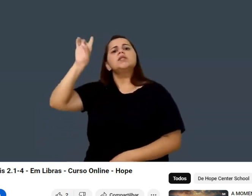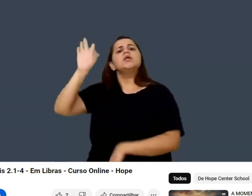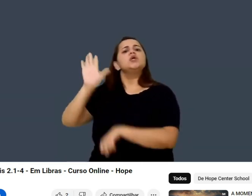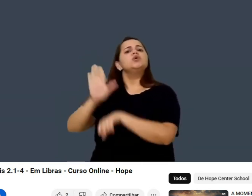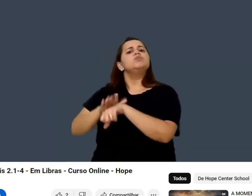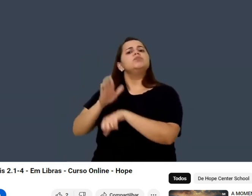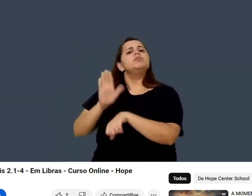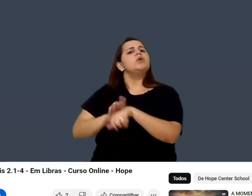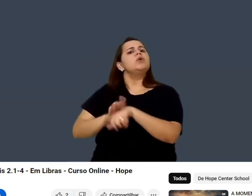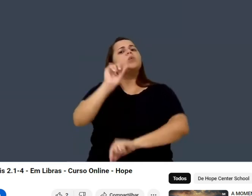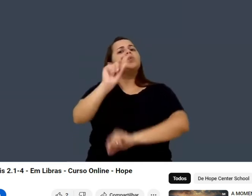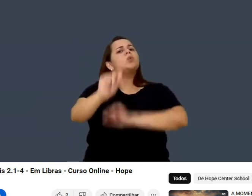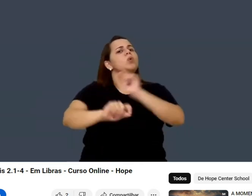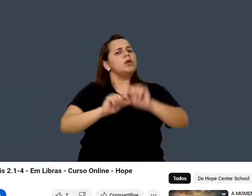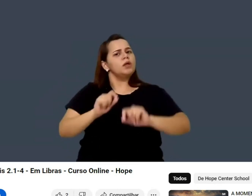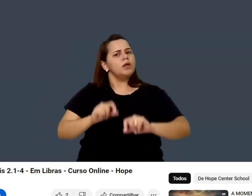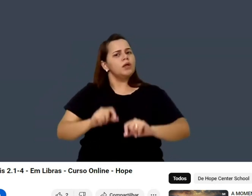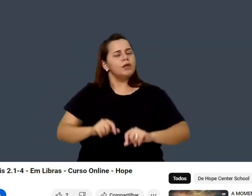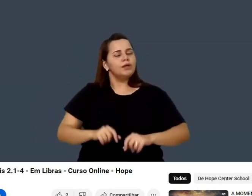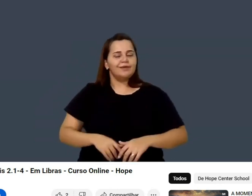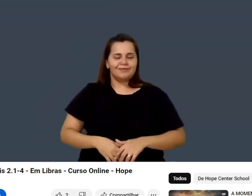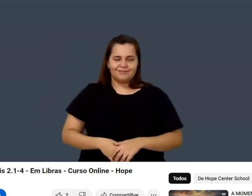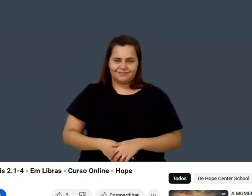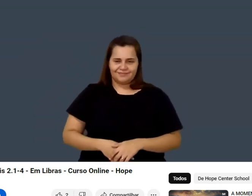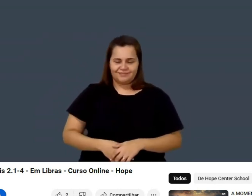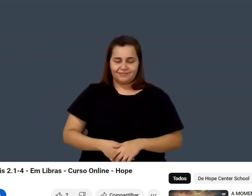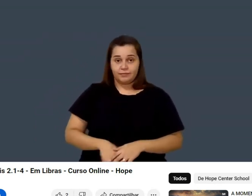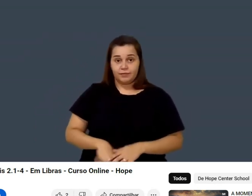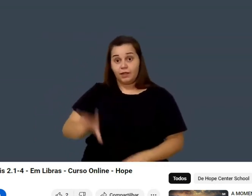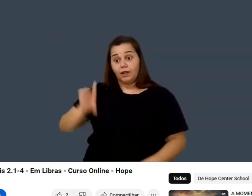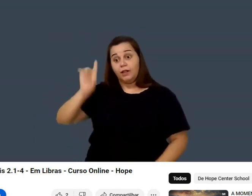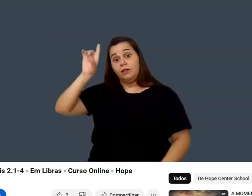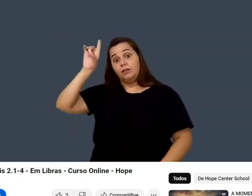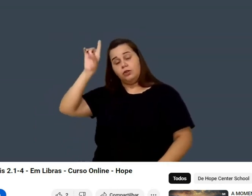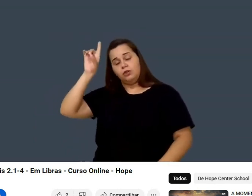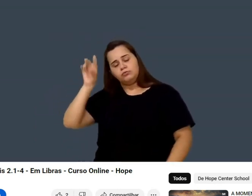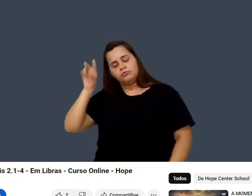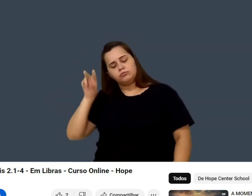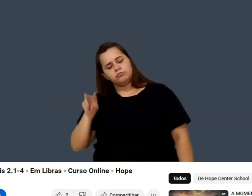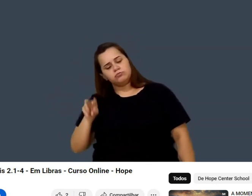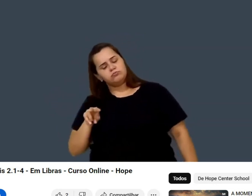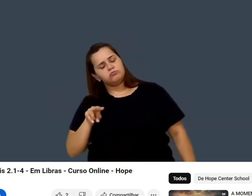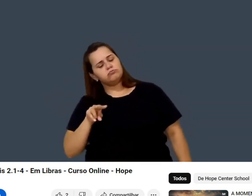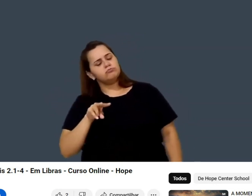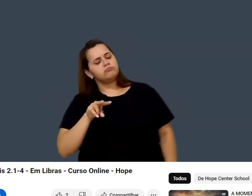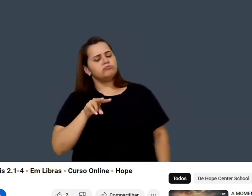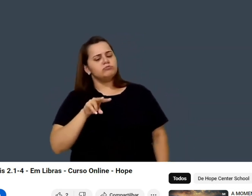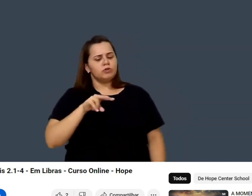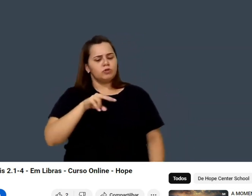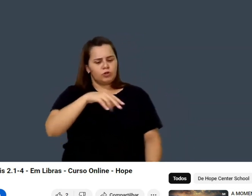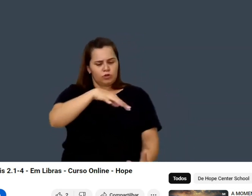E o segundo dia, o que foi feito? O que Deus fez por suas mãos? Deus